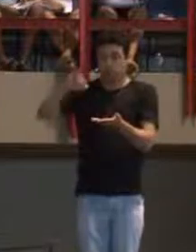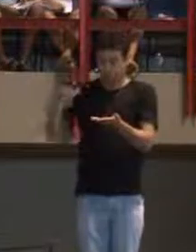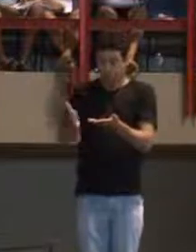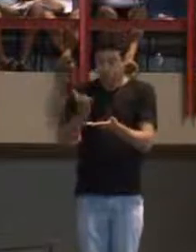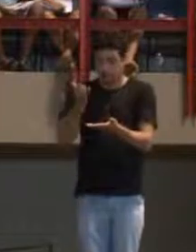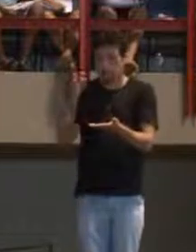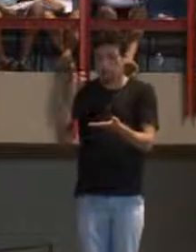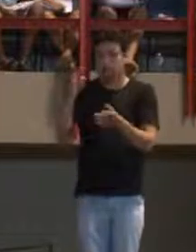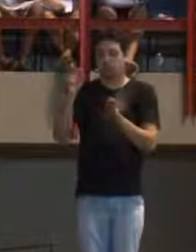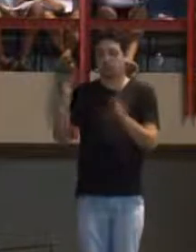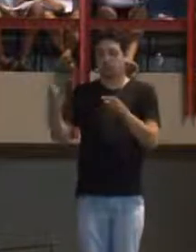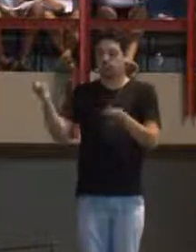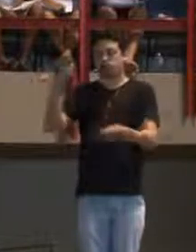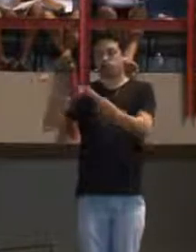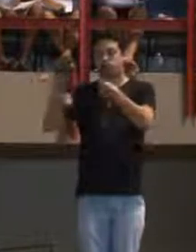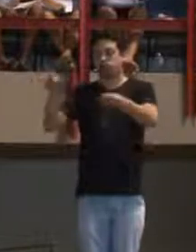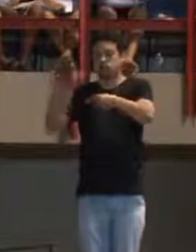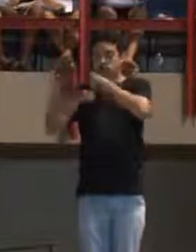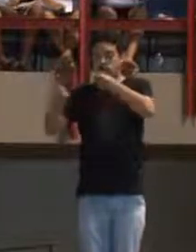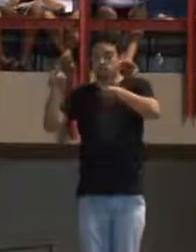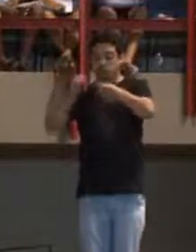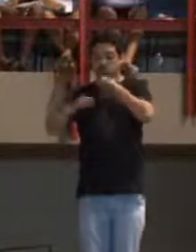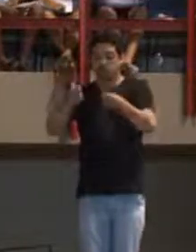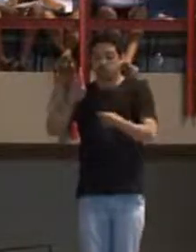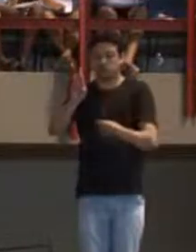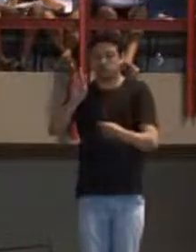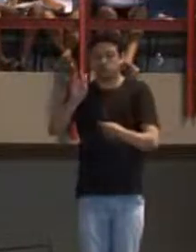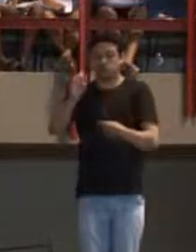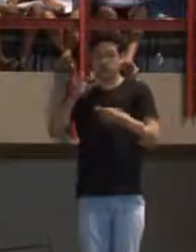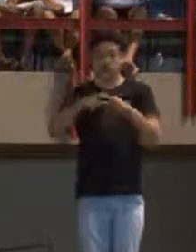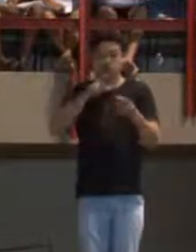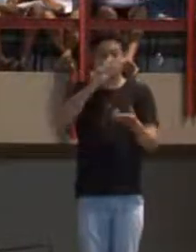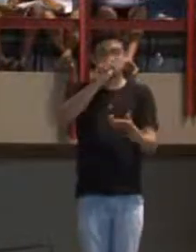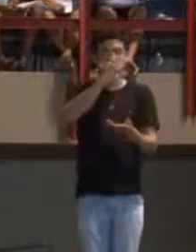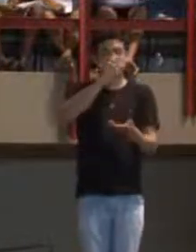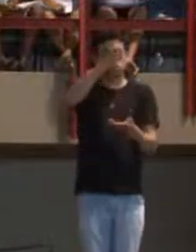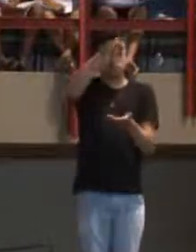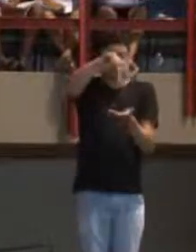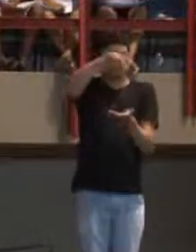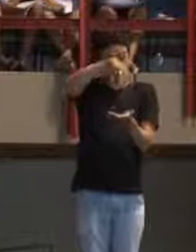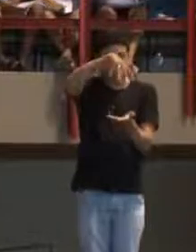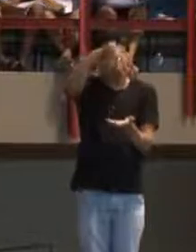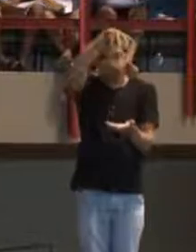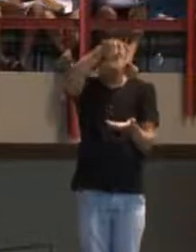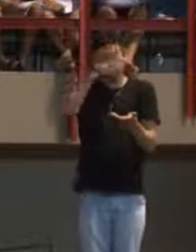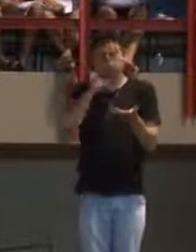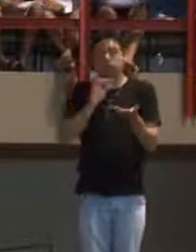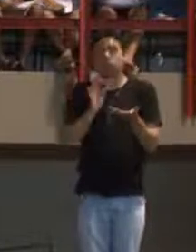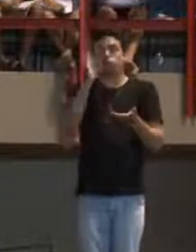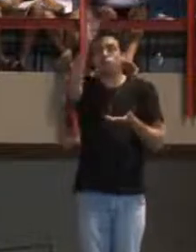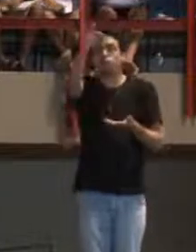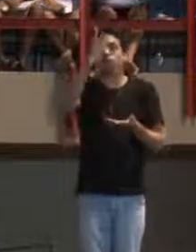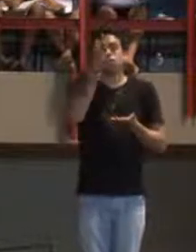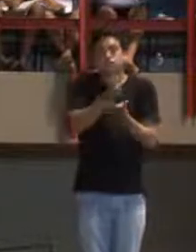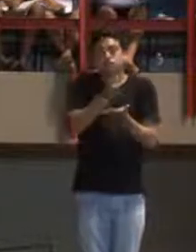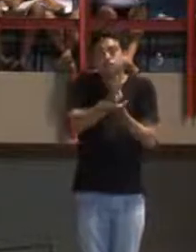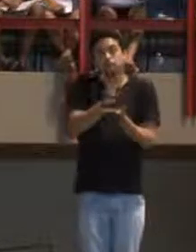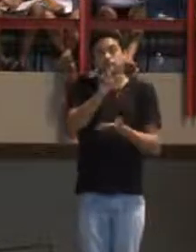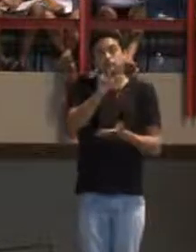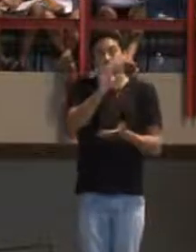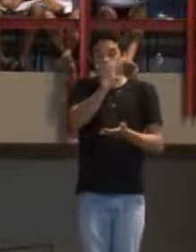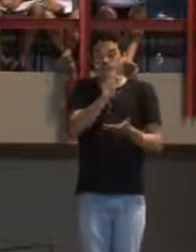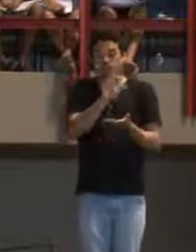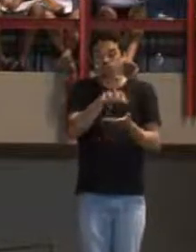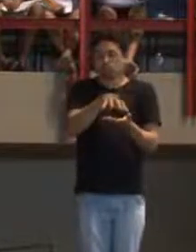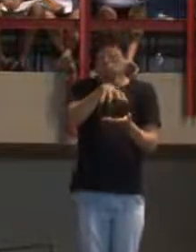combustível renovável. Por quê? Porque nós estamos produzindo lixo o tempo todo, toda hora. Tá? Não vai faltar produção de lixo. E também